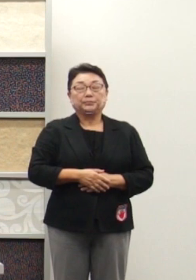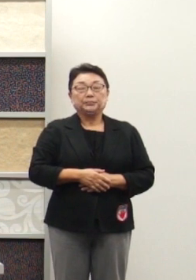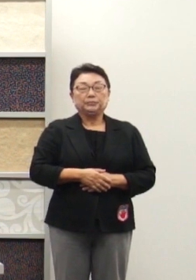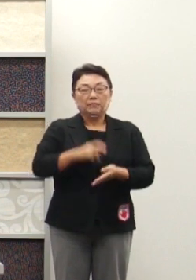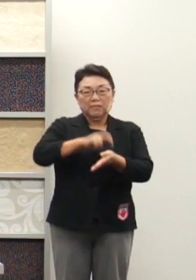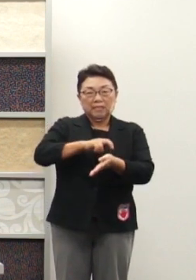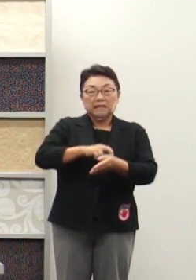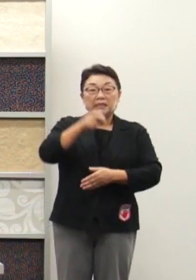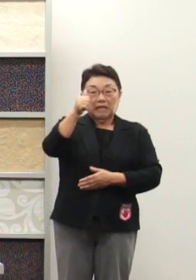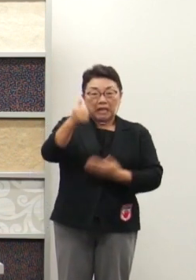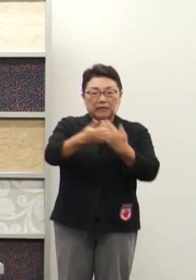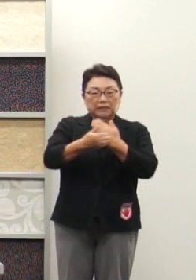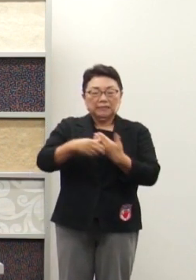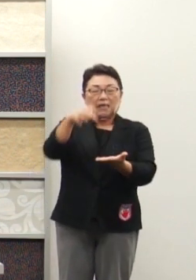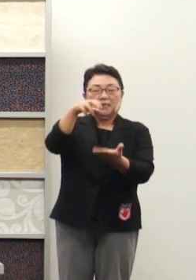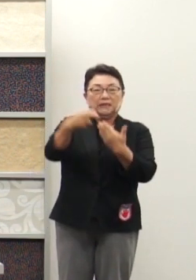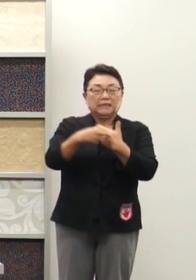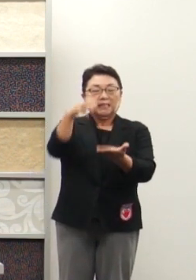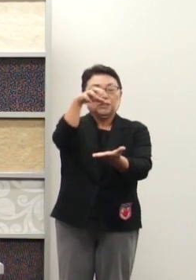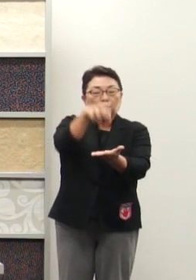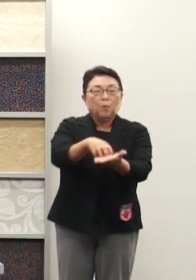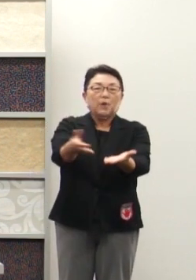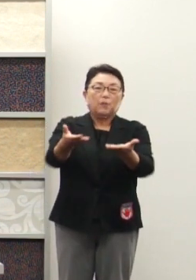医師による証明を受けた方、